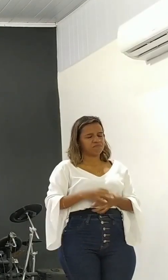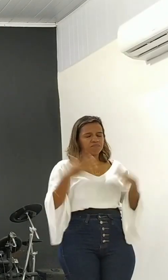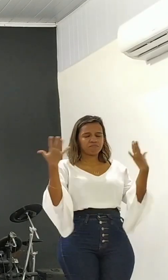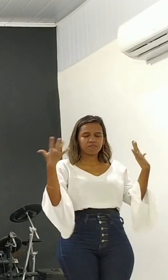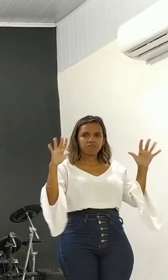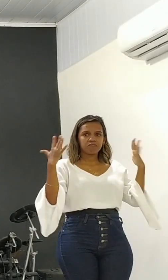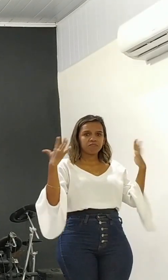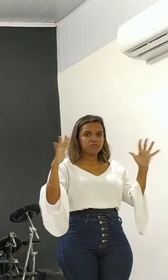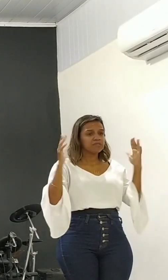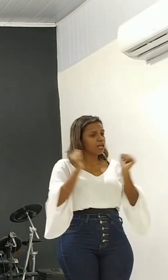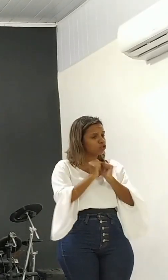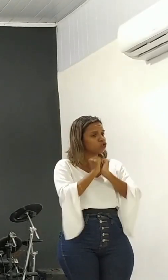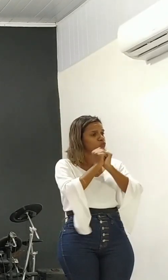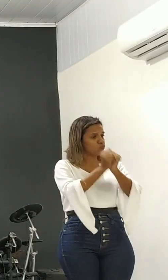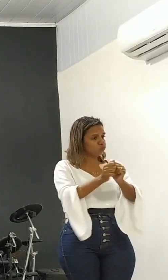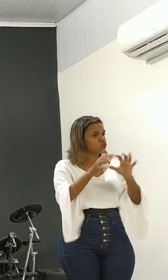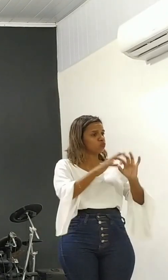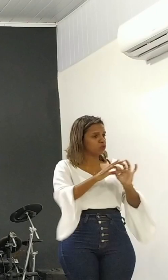Vale a pena estar junto.